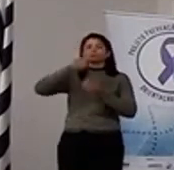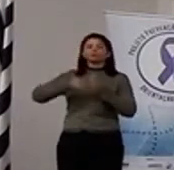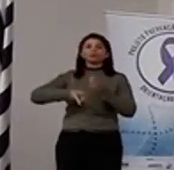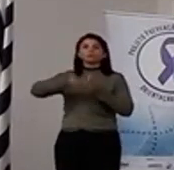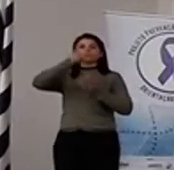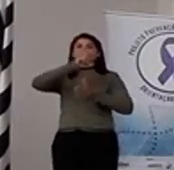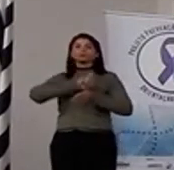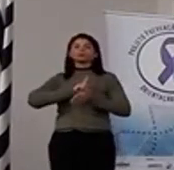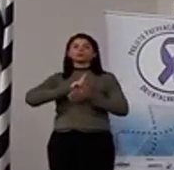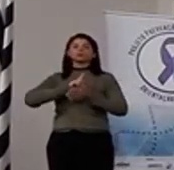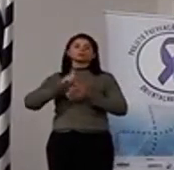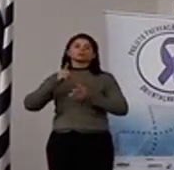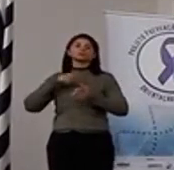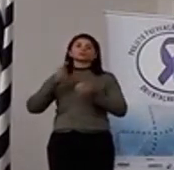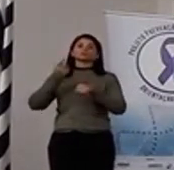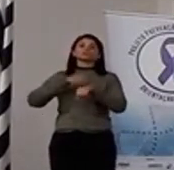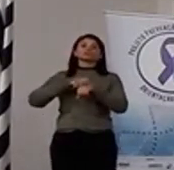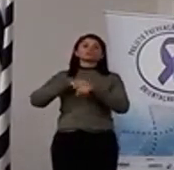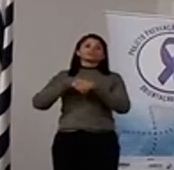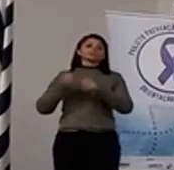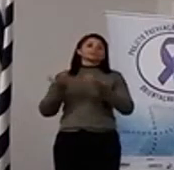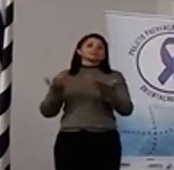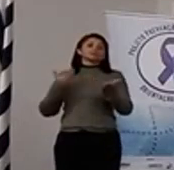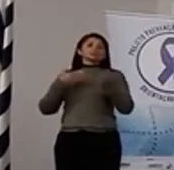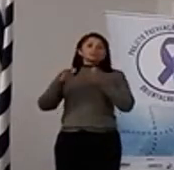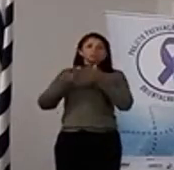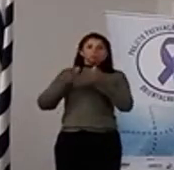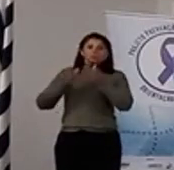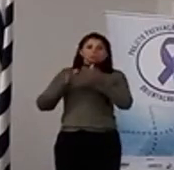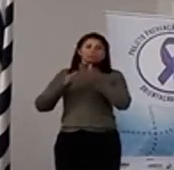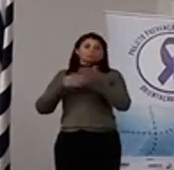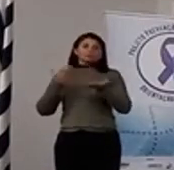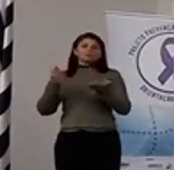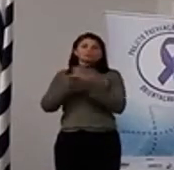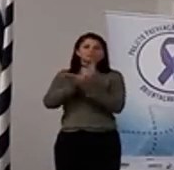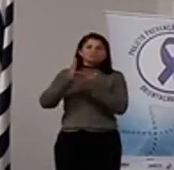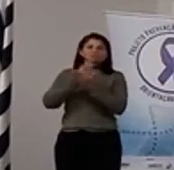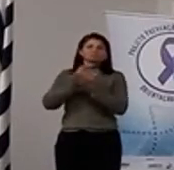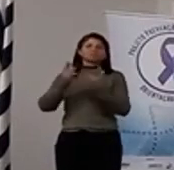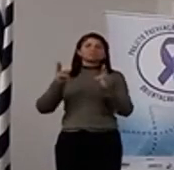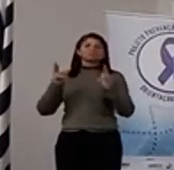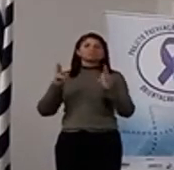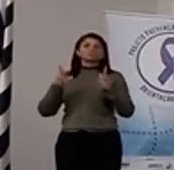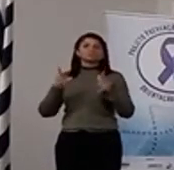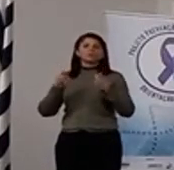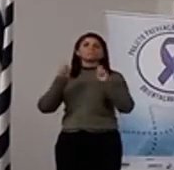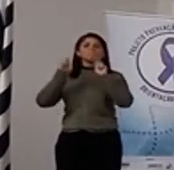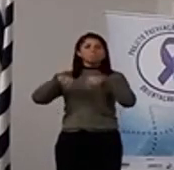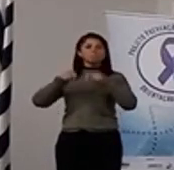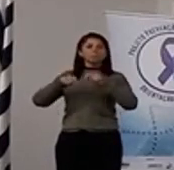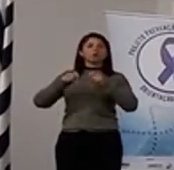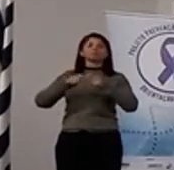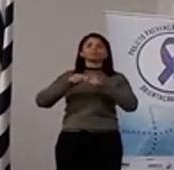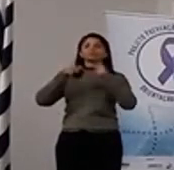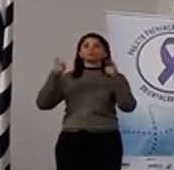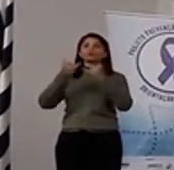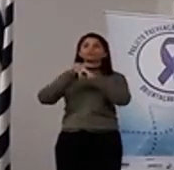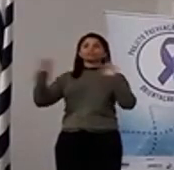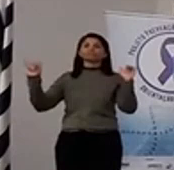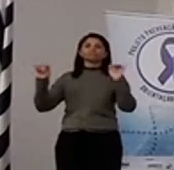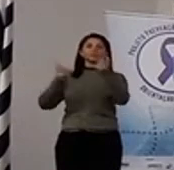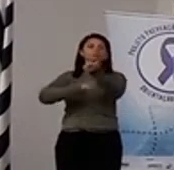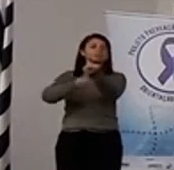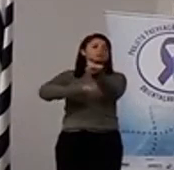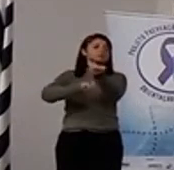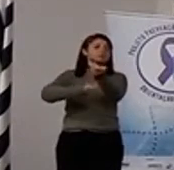É um momento esporádico que você faz. Agora pode ser, por exemplo, aumento de temperatura súbita, pode levar também a disrupção de vasos sanguíneos.